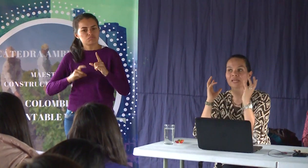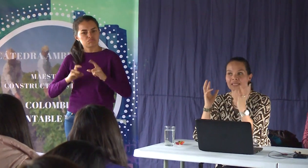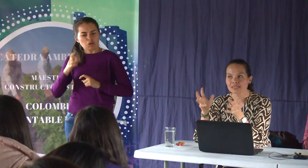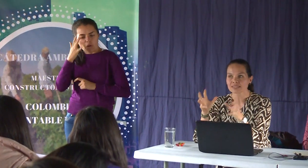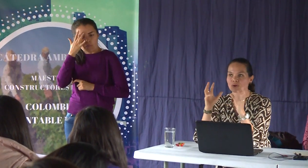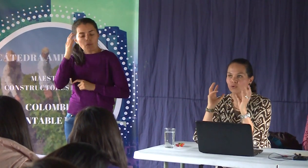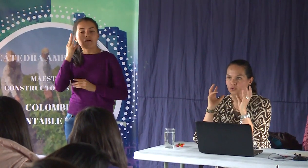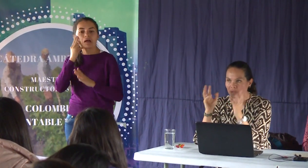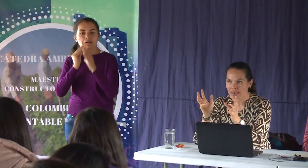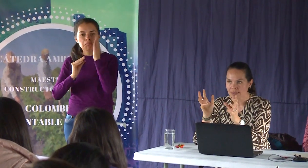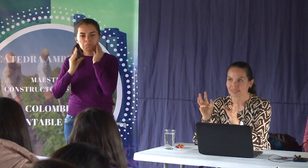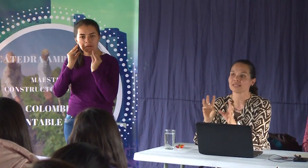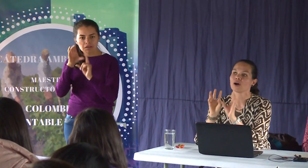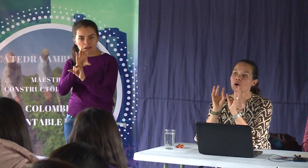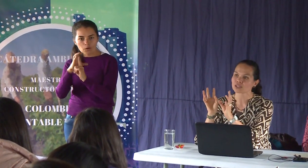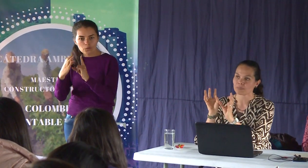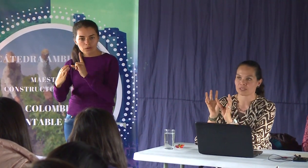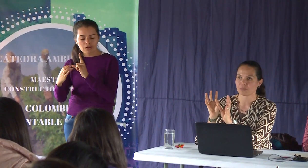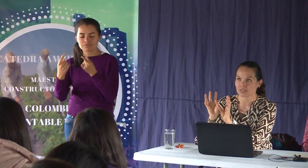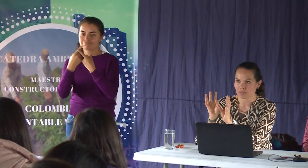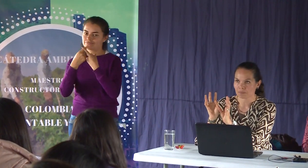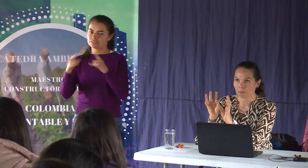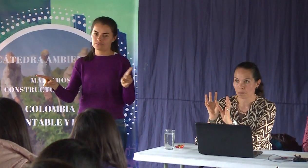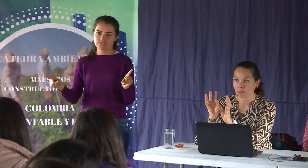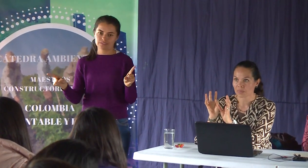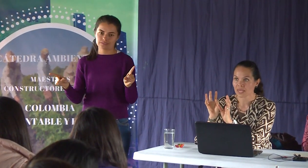una experiencia cultural, tiene otra